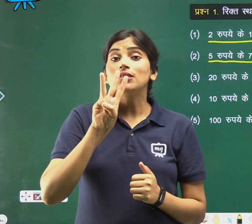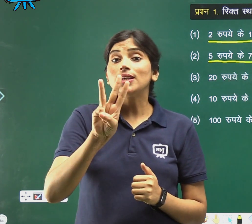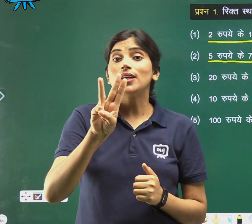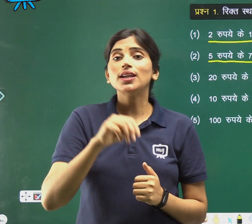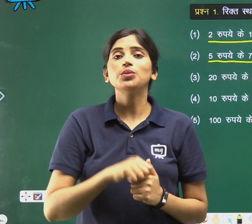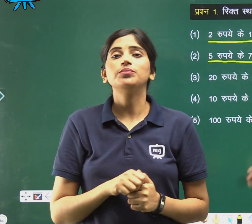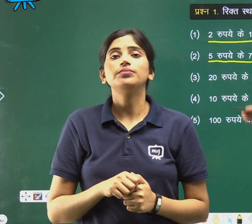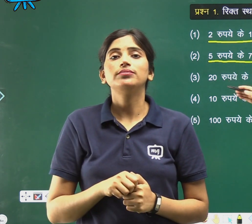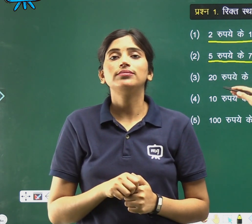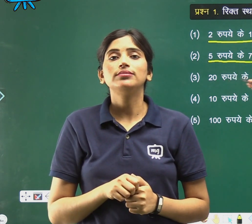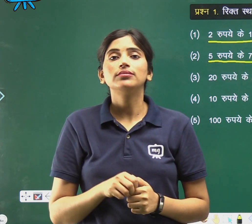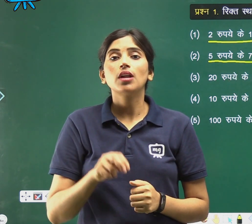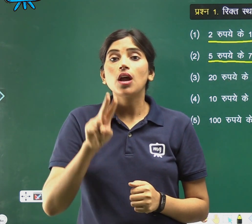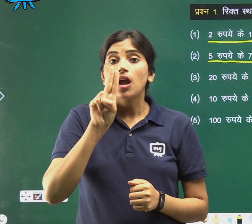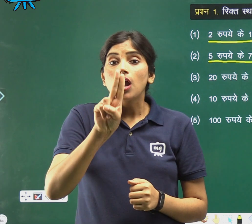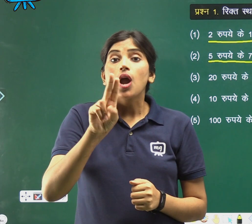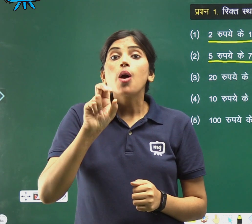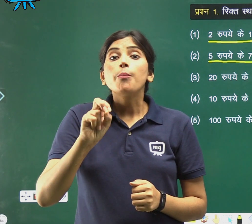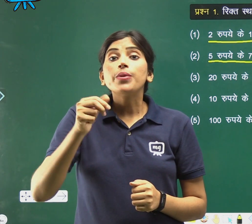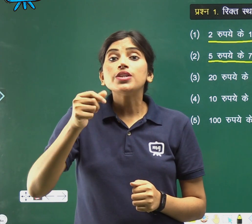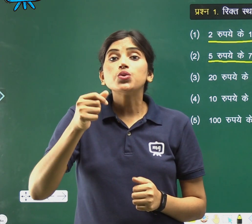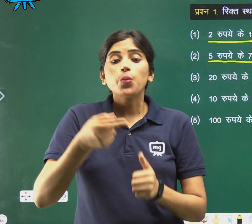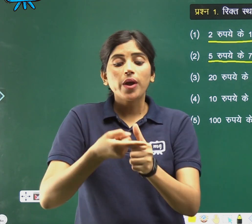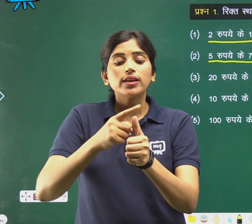3, 20 रुपए के